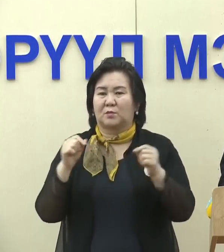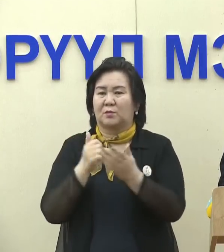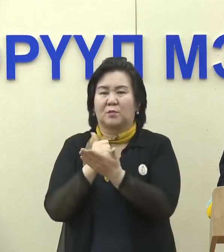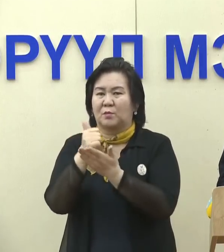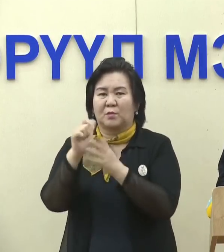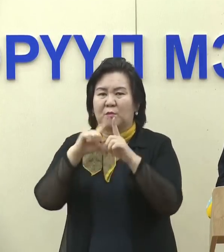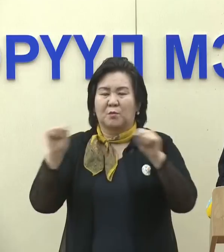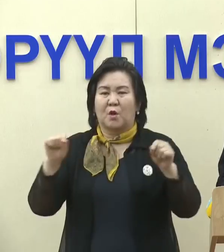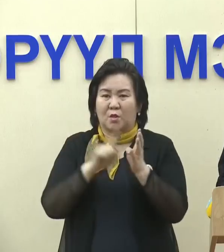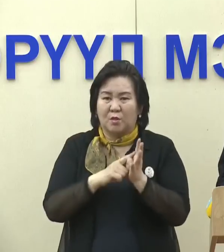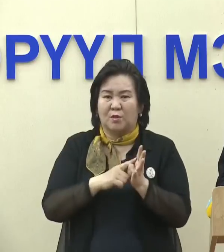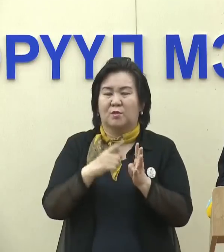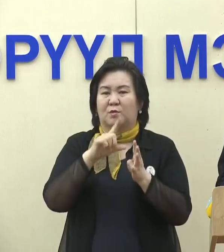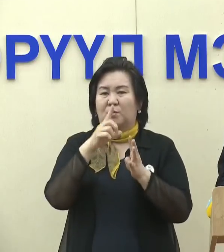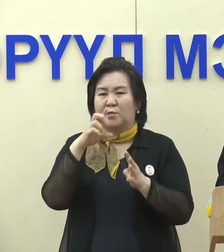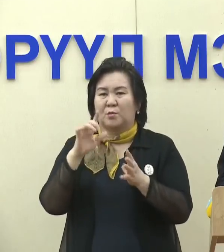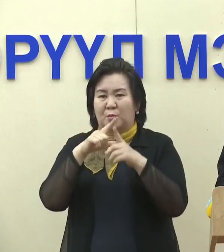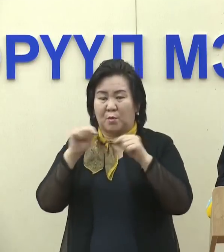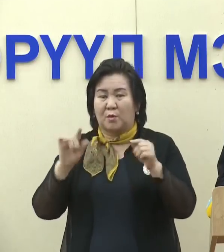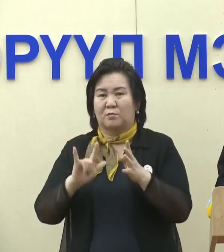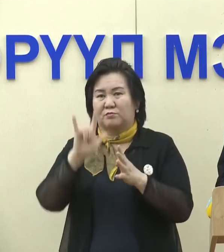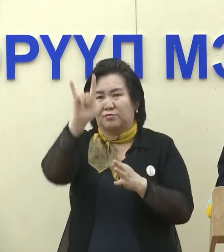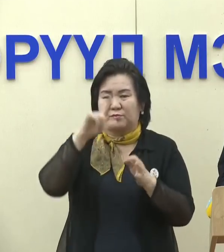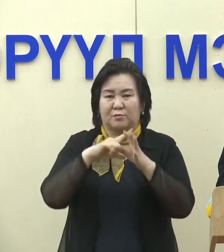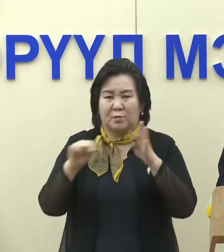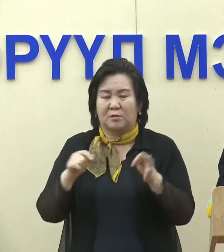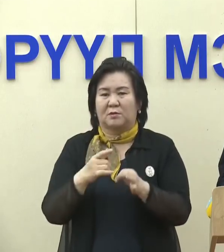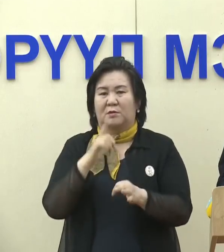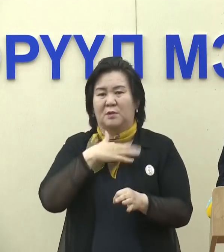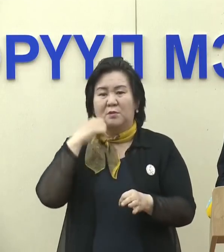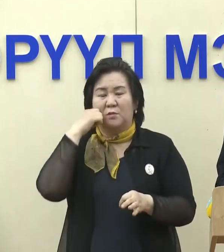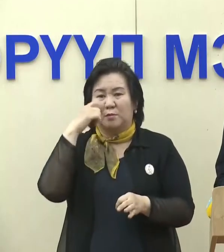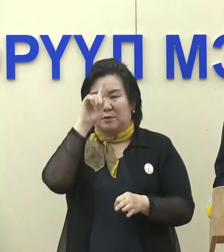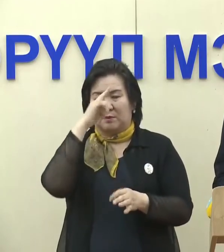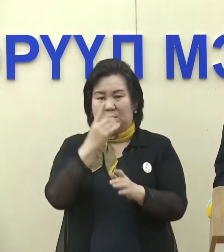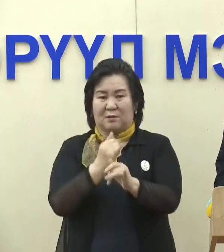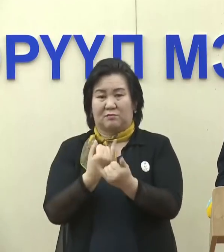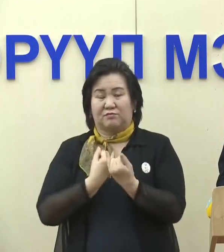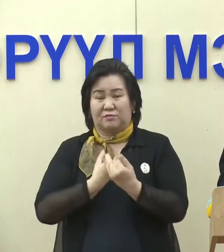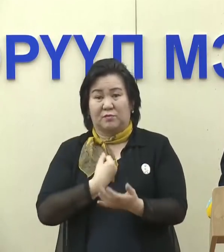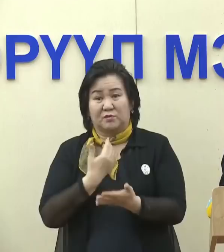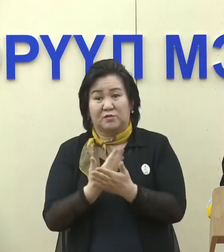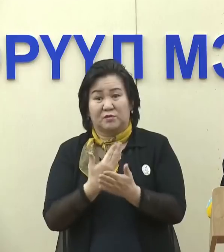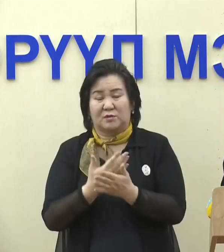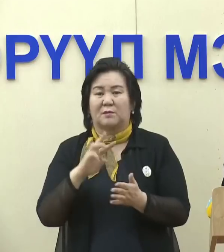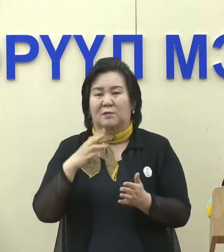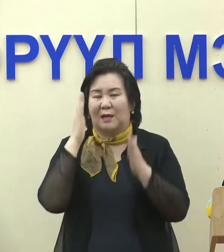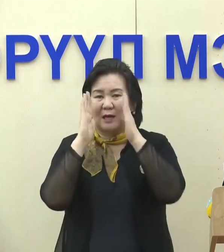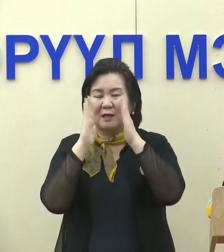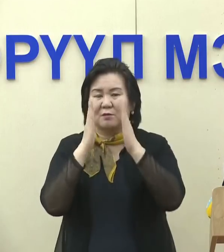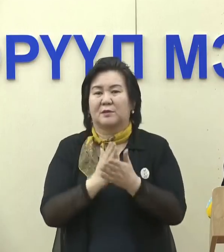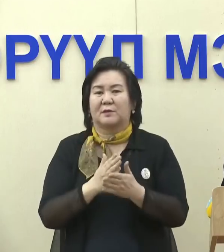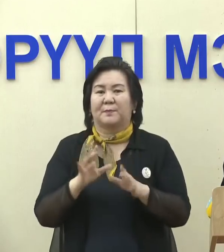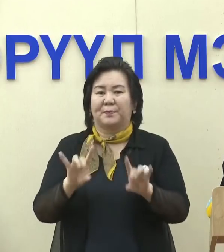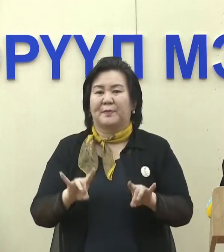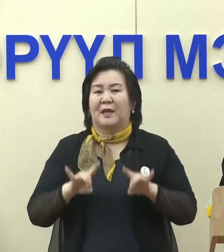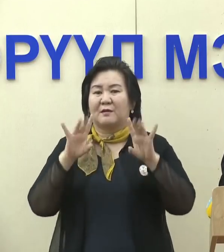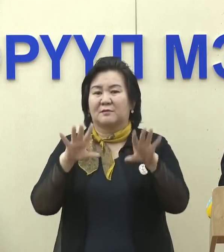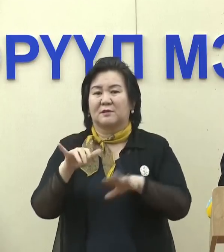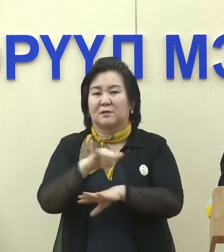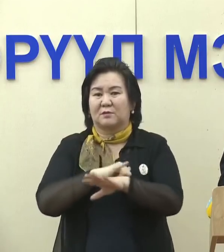зорч, таны эрүүл мэнд эрсдэлд орно гэсэн ийм одоо агуулгатай анхааруулга байна. За үүнтэй холбогдуулж Австралийн одоо